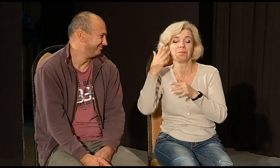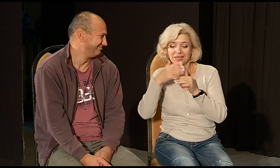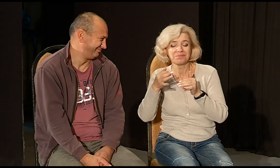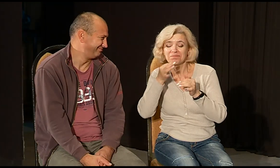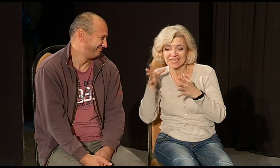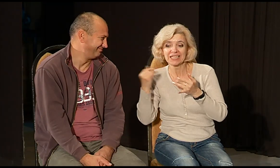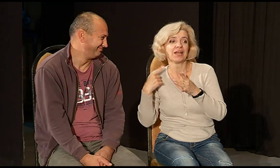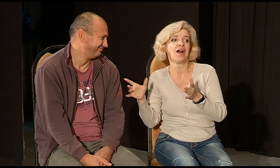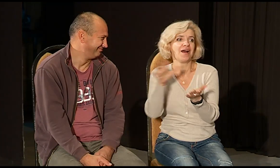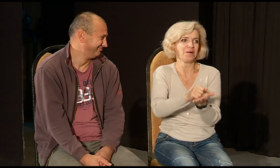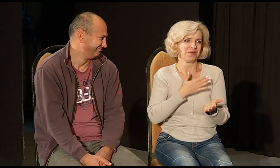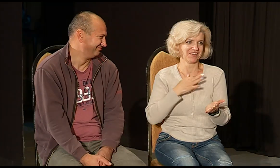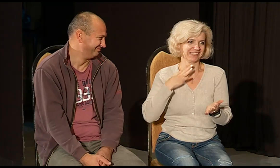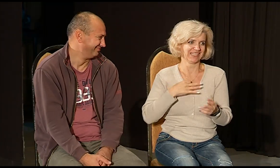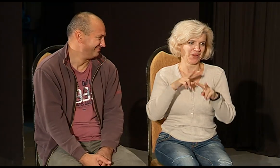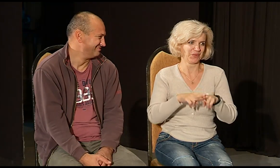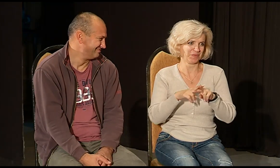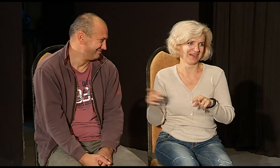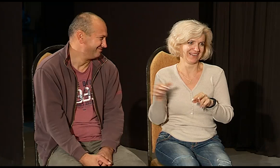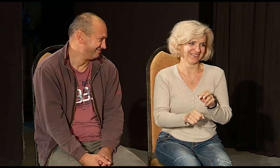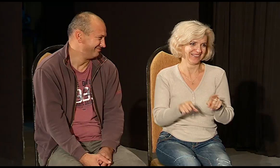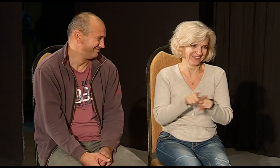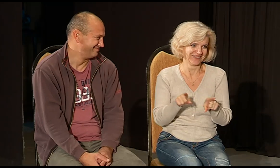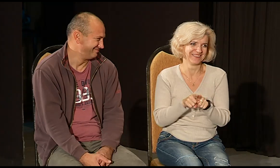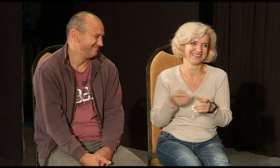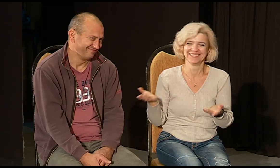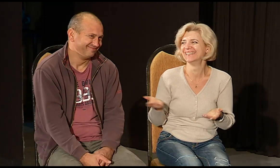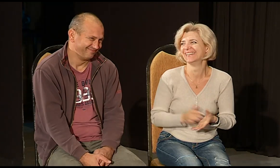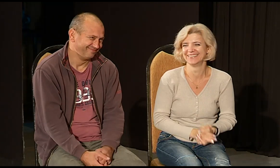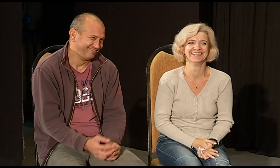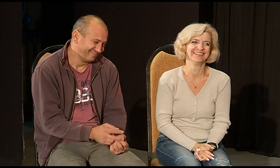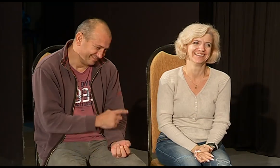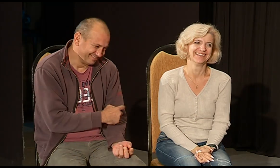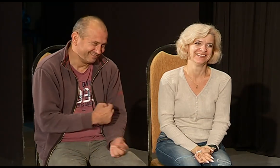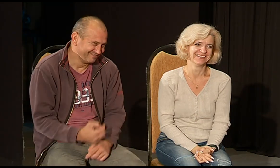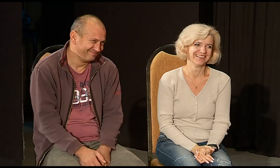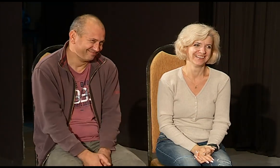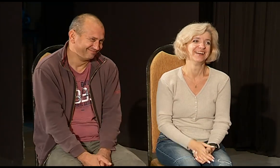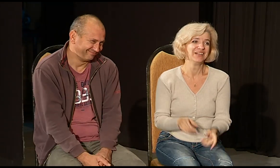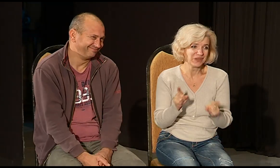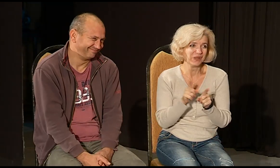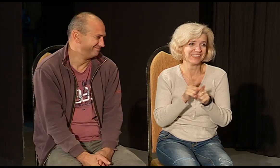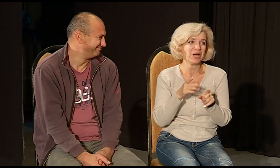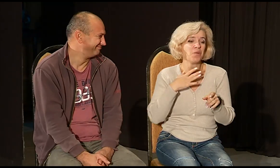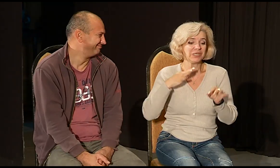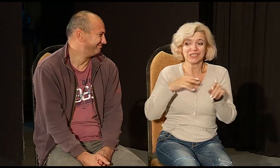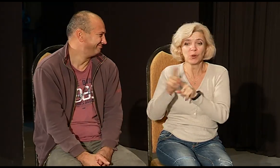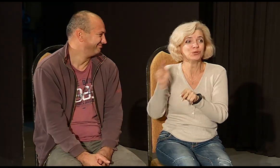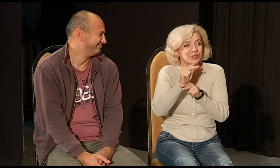limba comună. Suntem cu mătri. Eu i-am botezat fata și fata la fel tot din copilărie